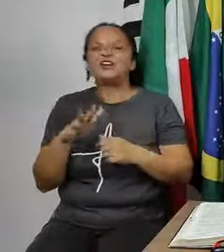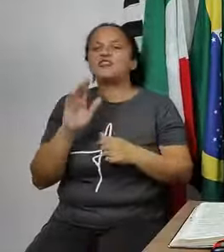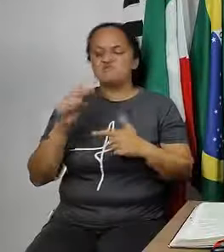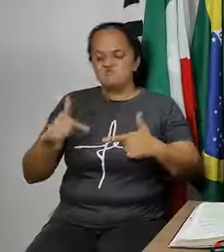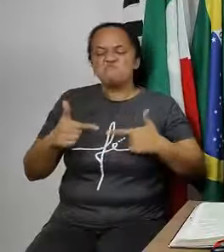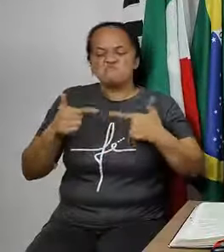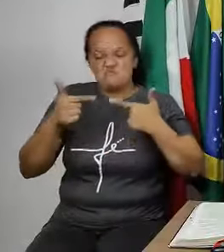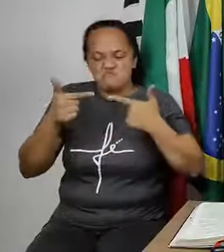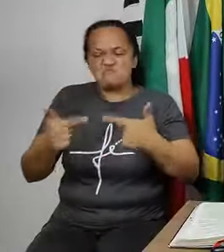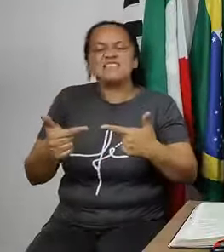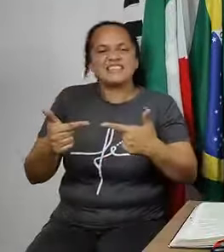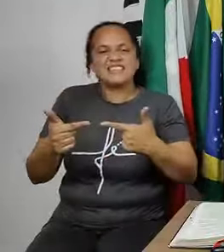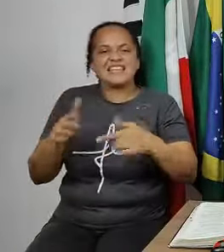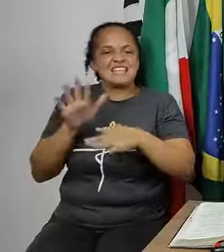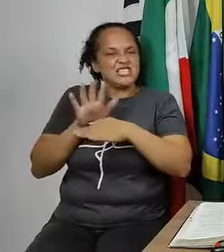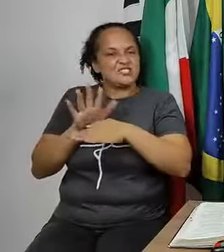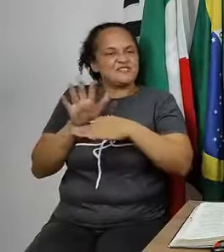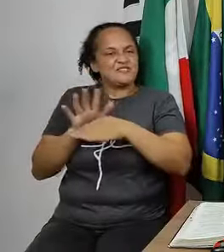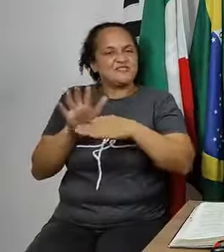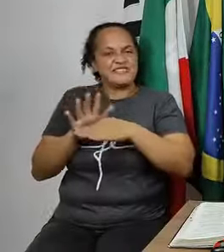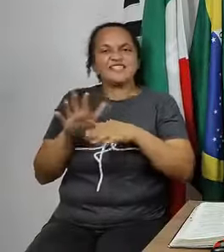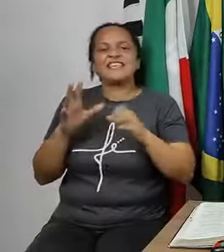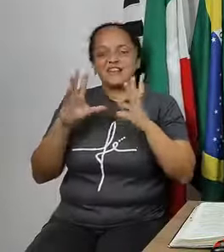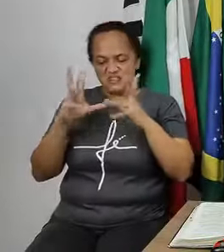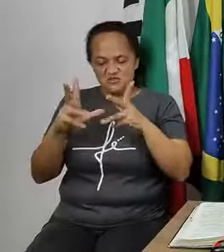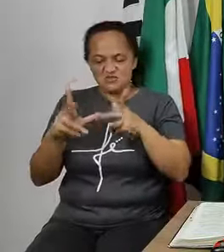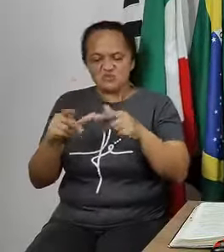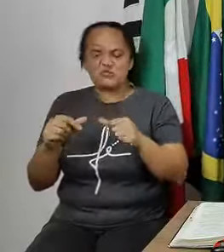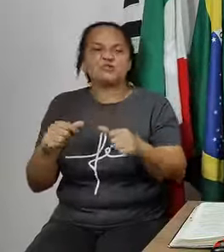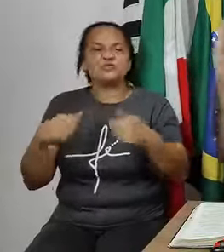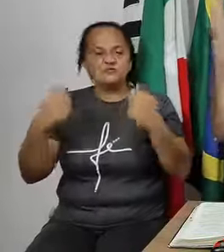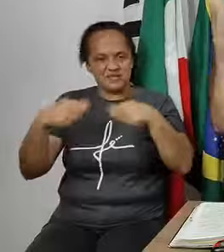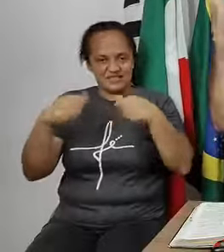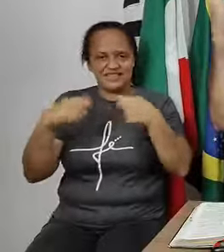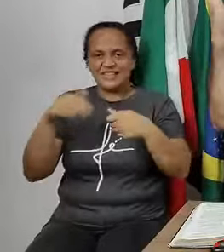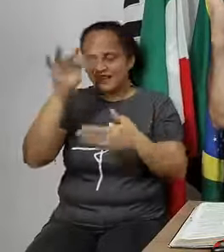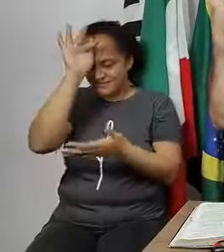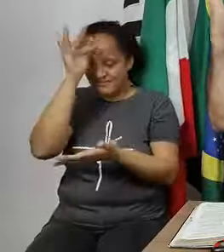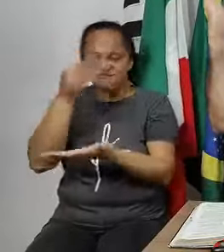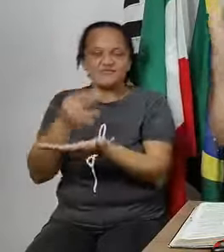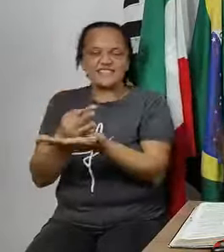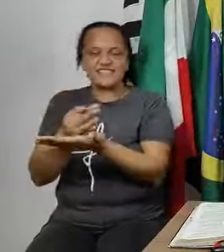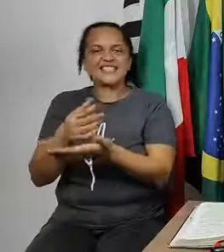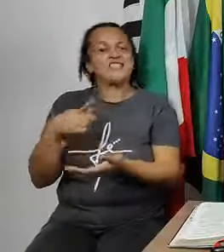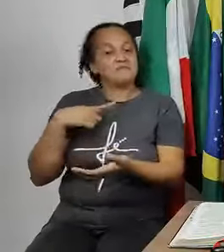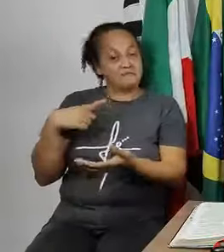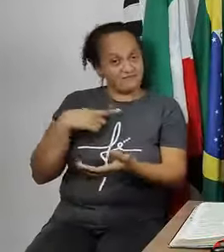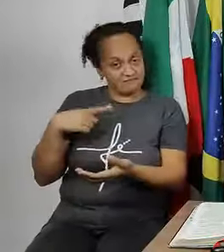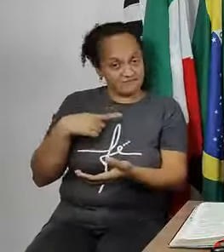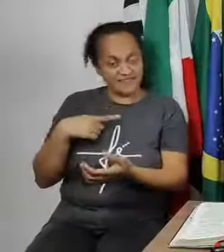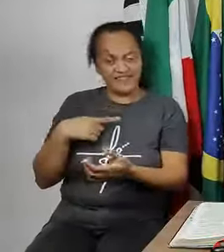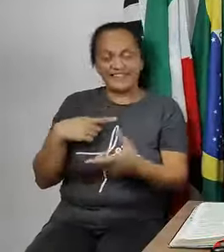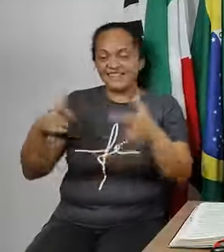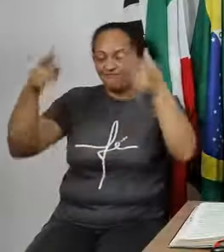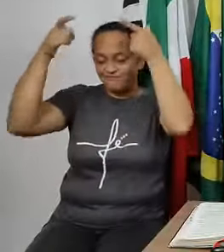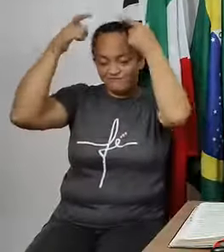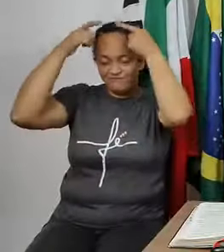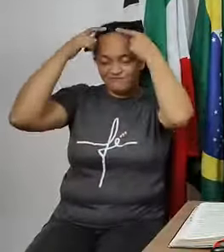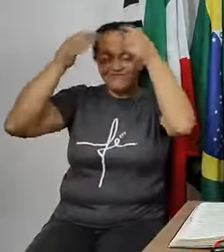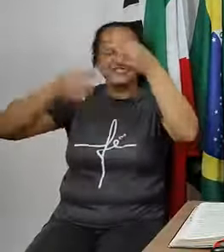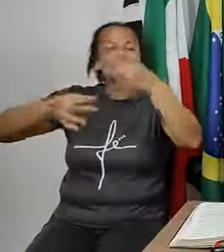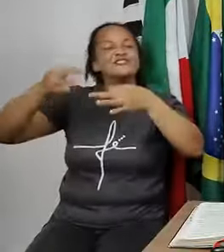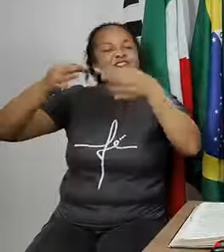a carreira, completei a minha carreira, guardei a minha fé e a coroa da justiça está preparada para